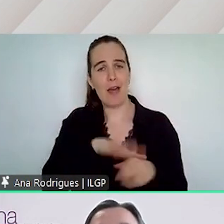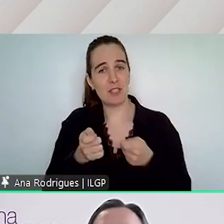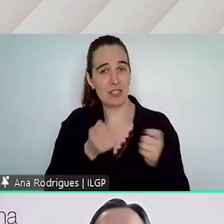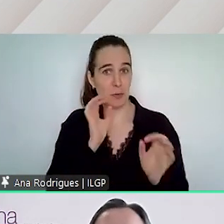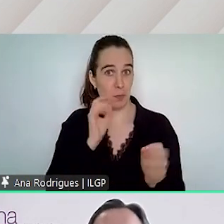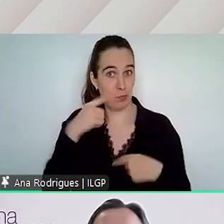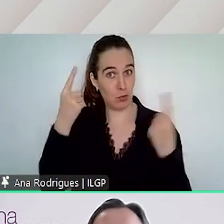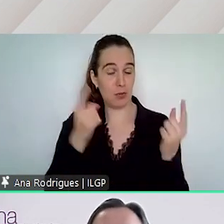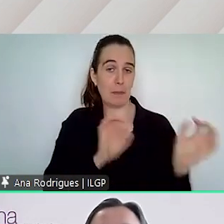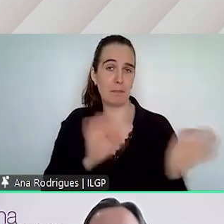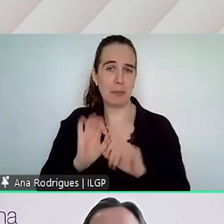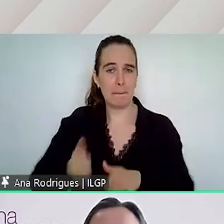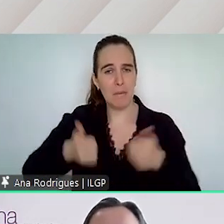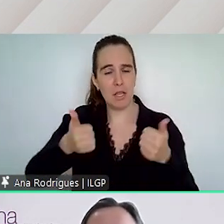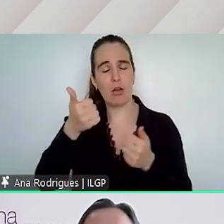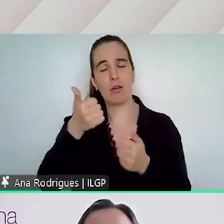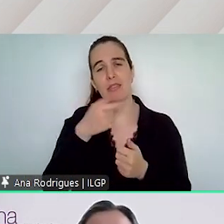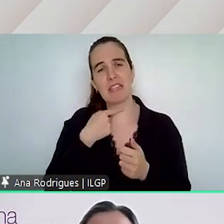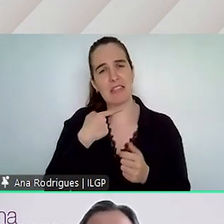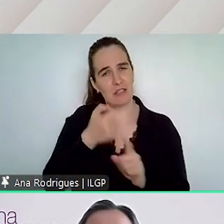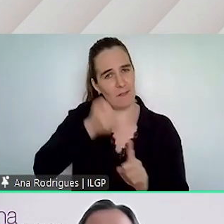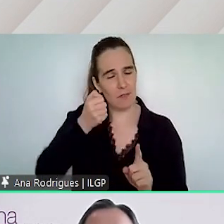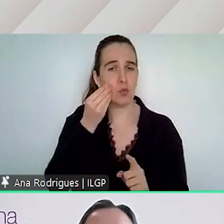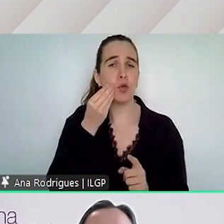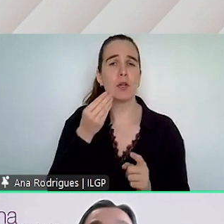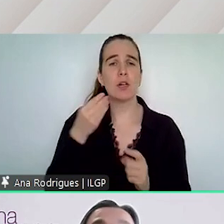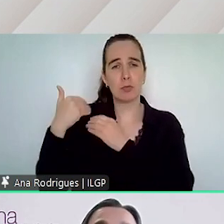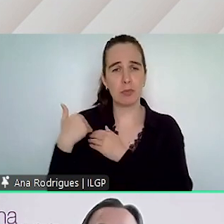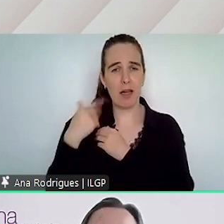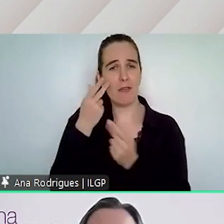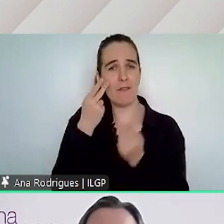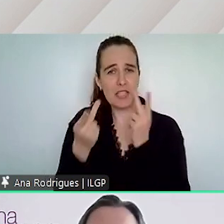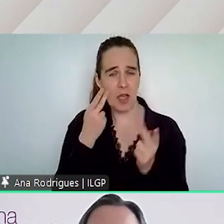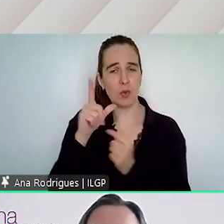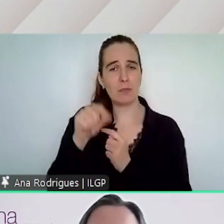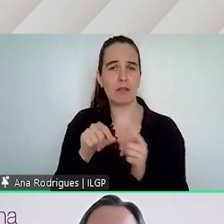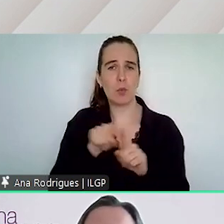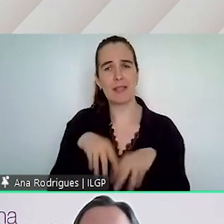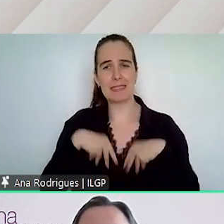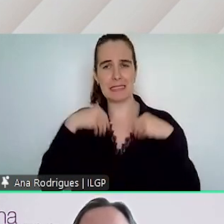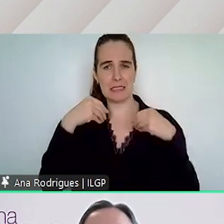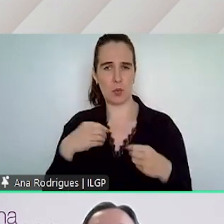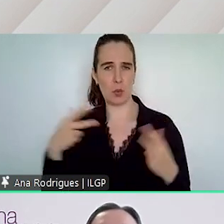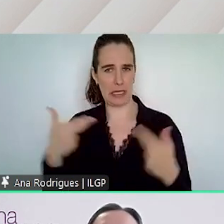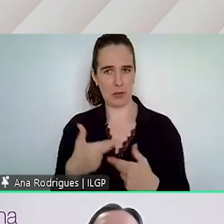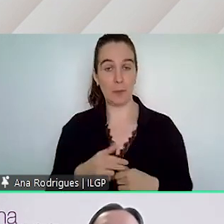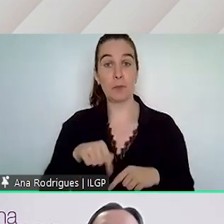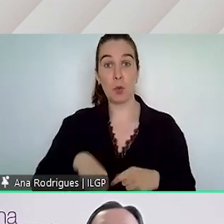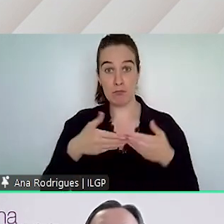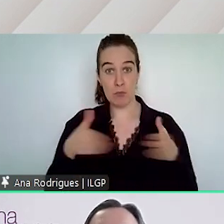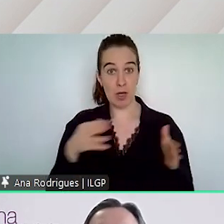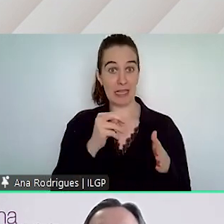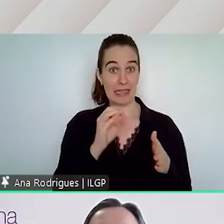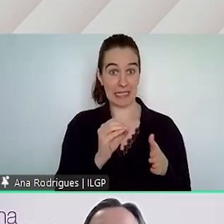com responsabilidade, visão e espírito crítico. As candidaturas abrem hoje, 30 de maio, e decorrem até